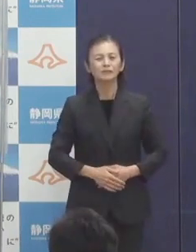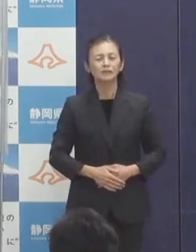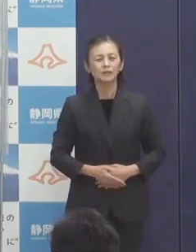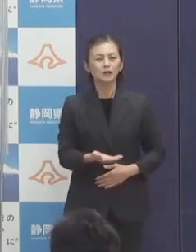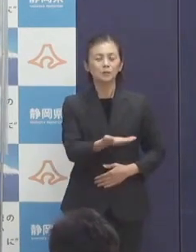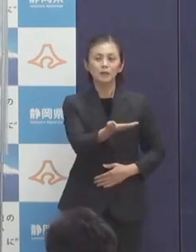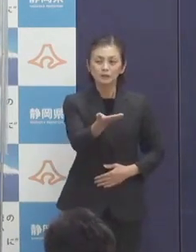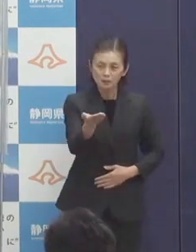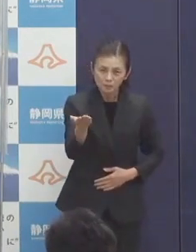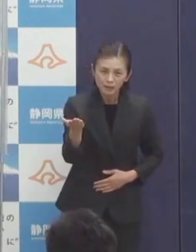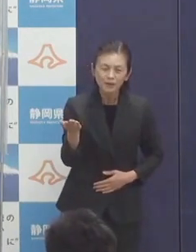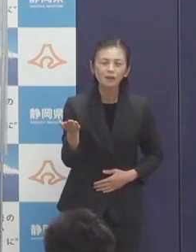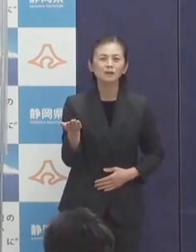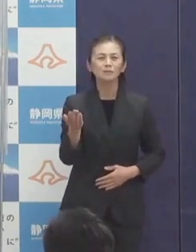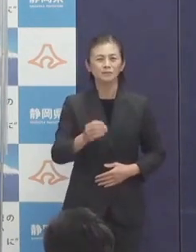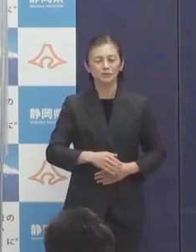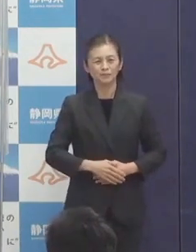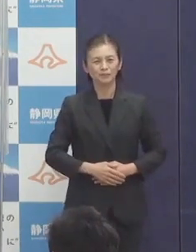皆様におかれましては、